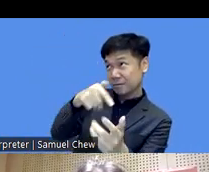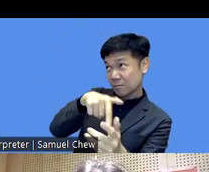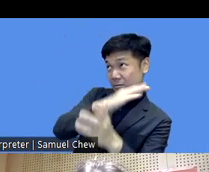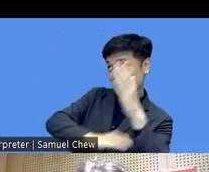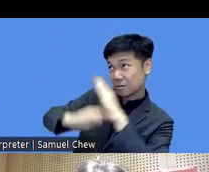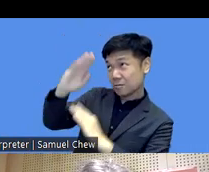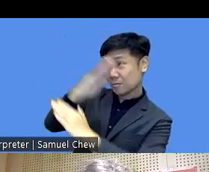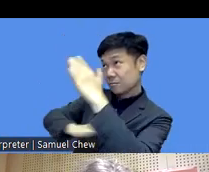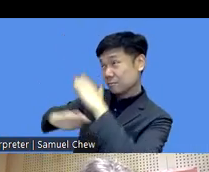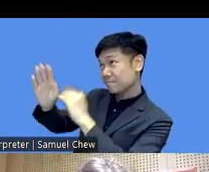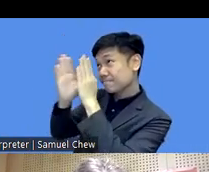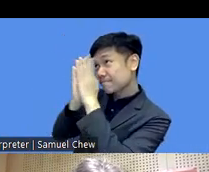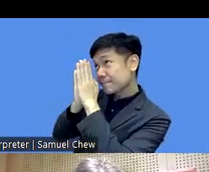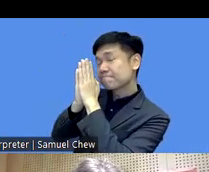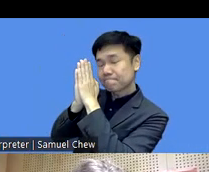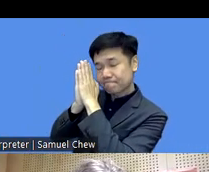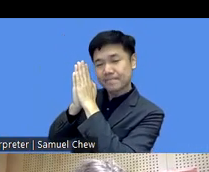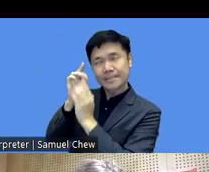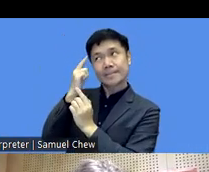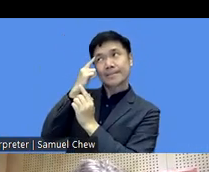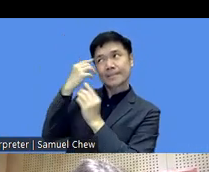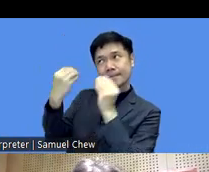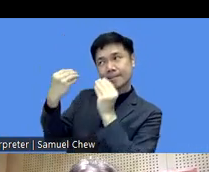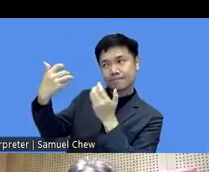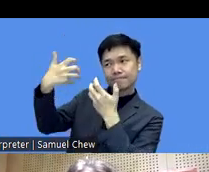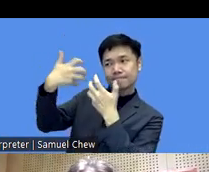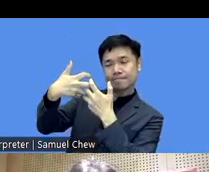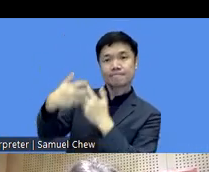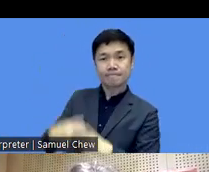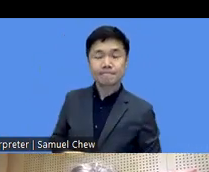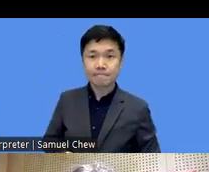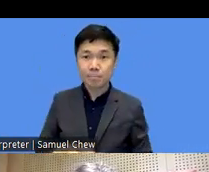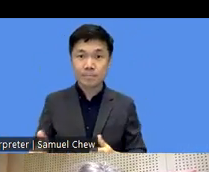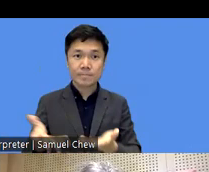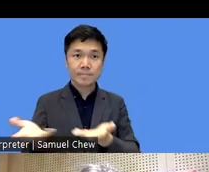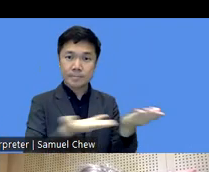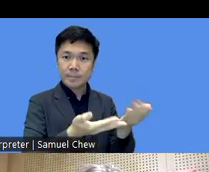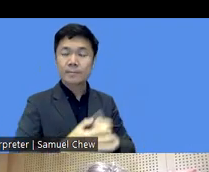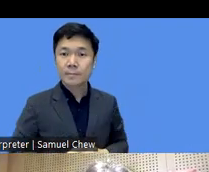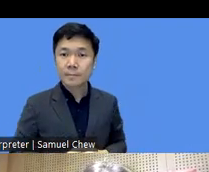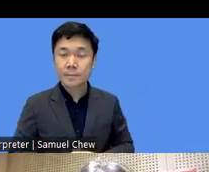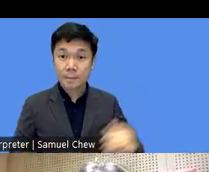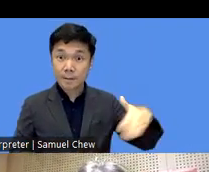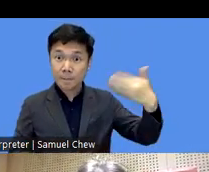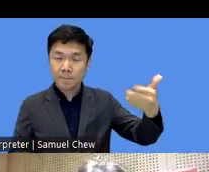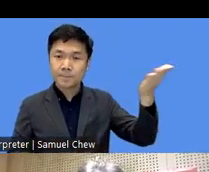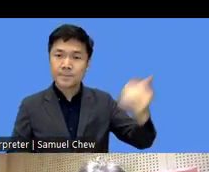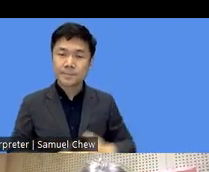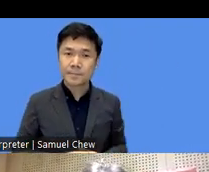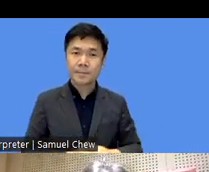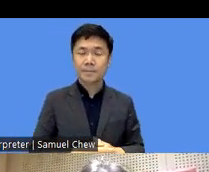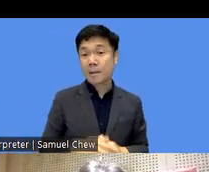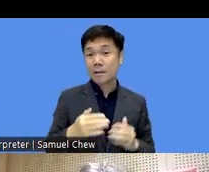Tenemos que implementar más información que tiene que ver y que incluya más las discapacidades.